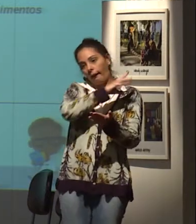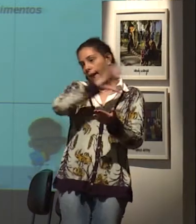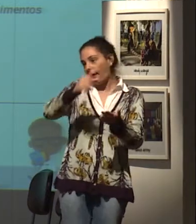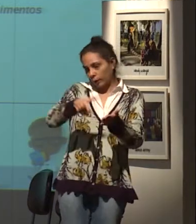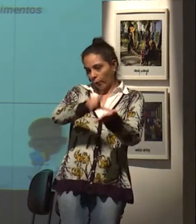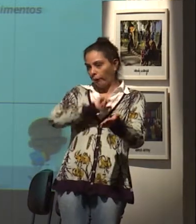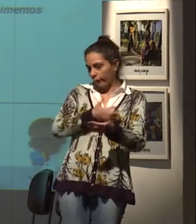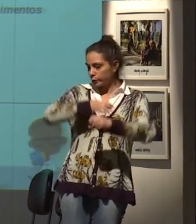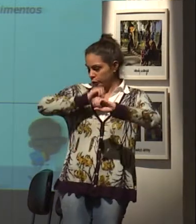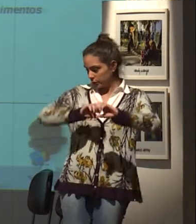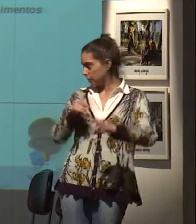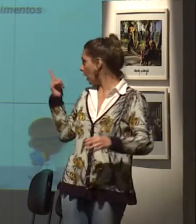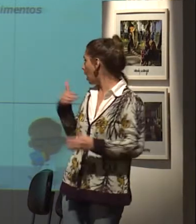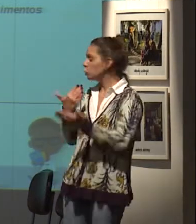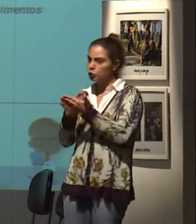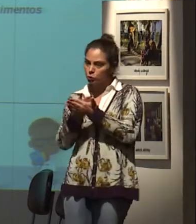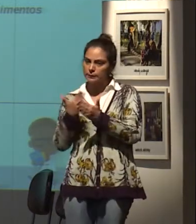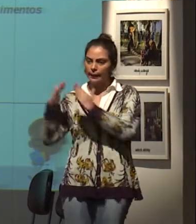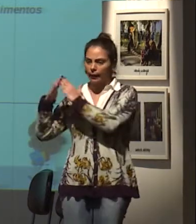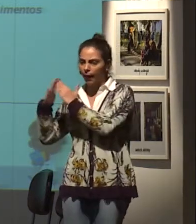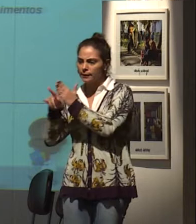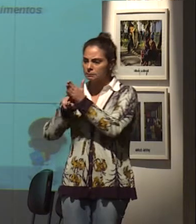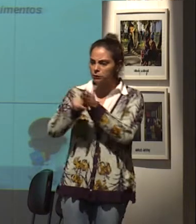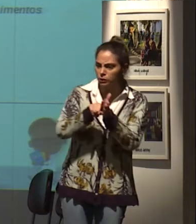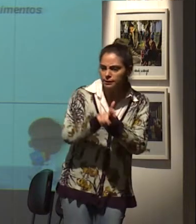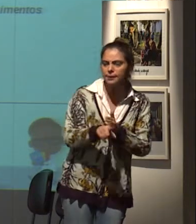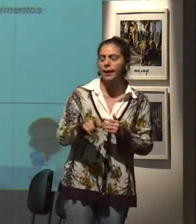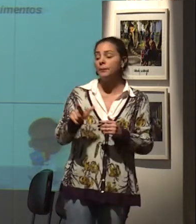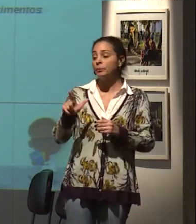É claro, antes eu fiz um estudo, eu fiz uma pesquisa em casa,